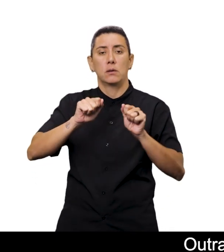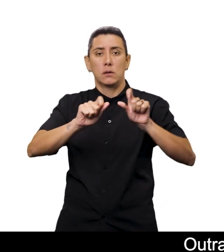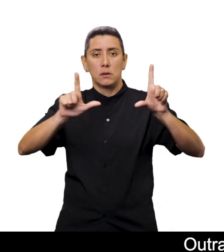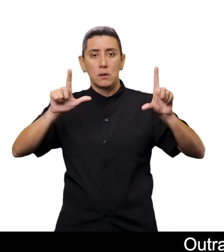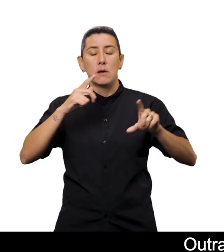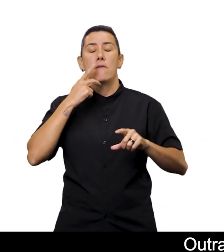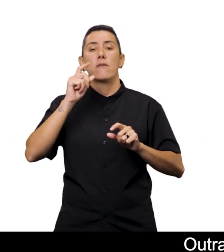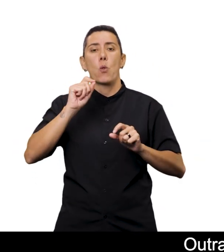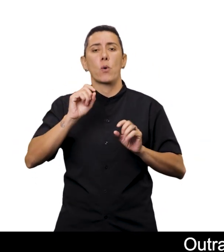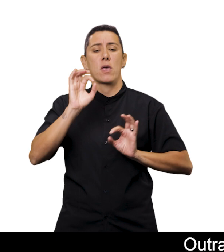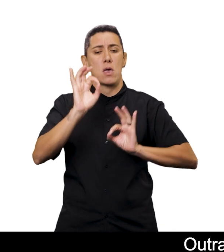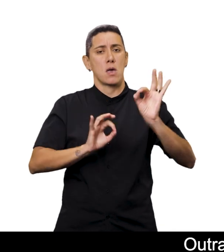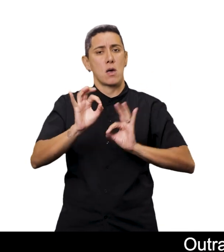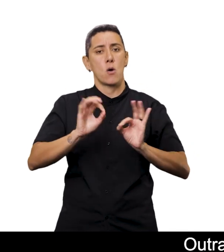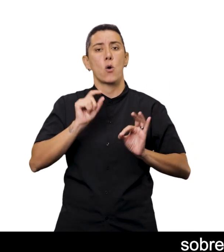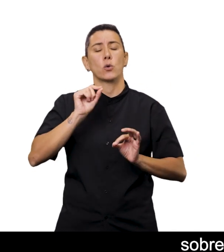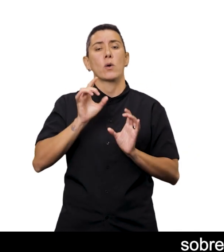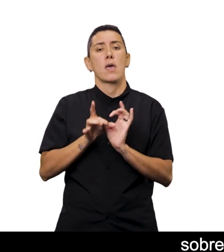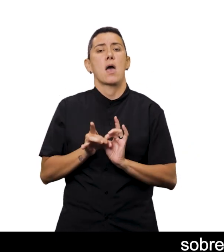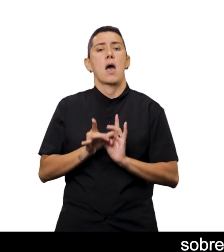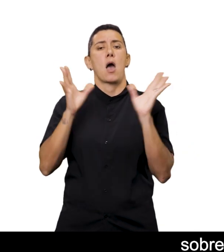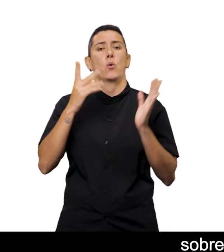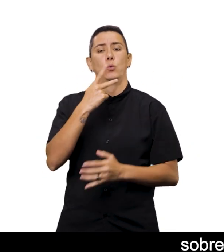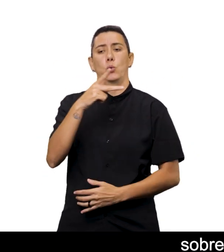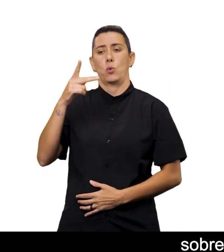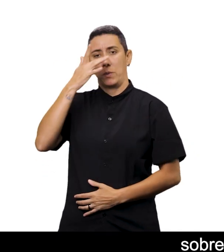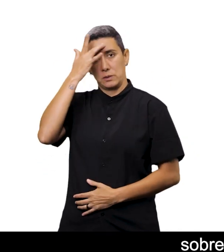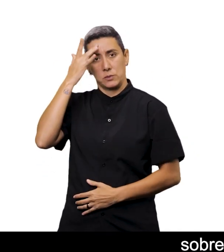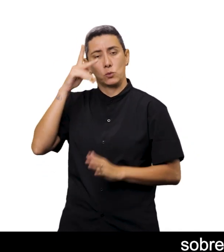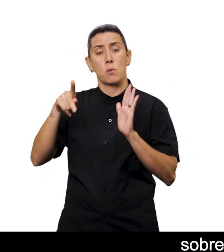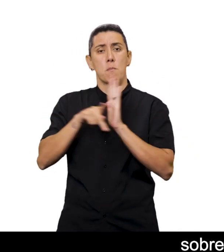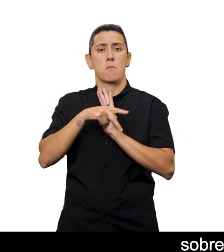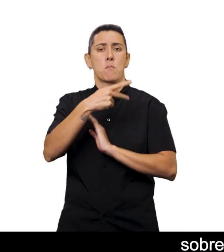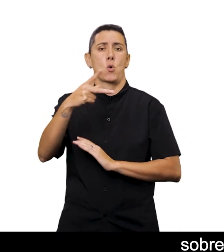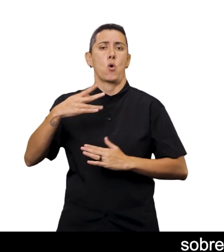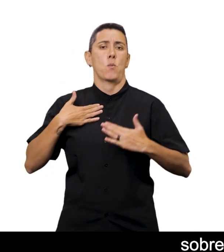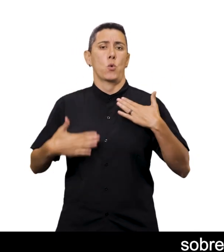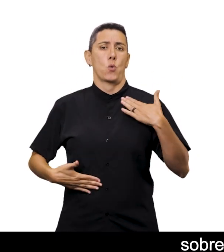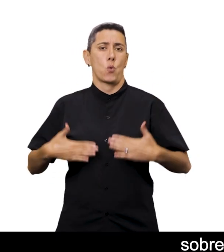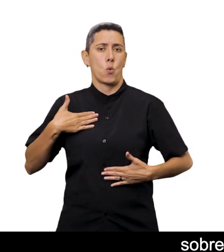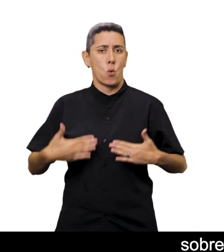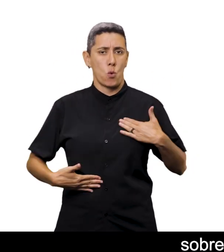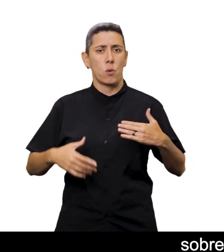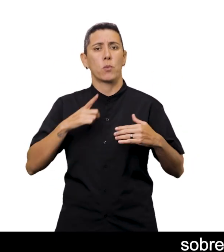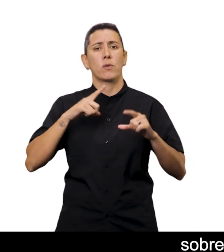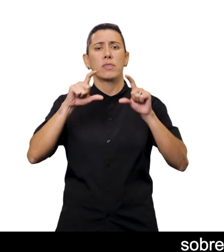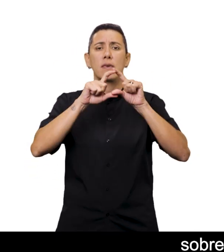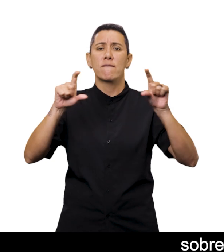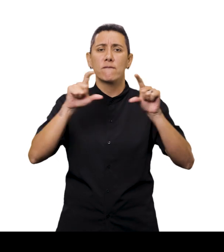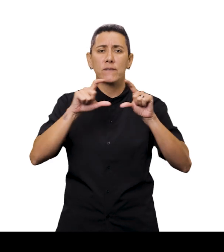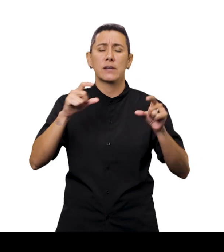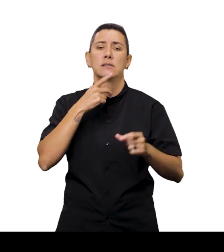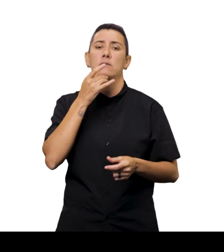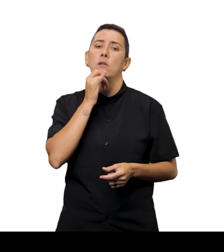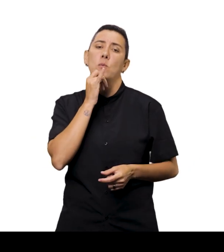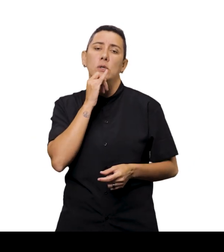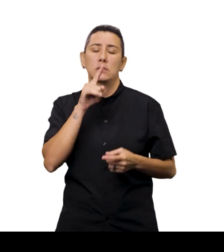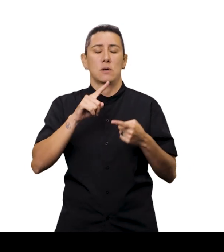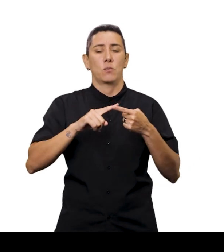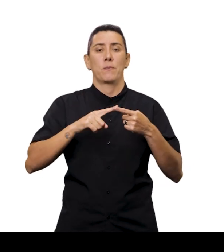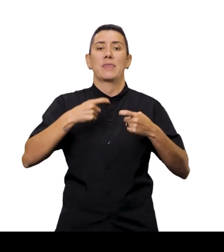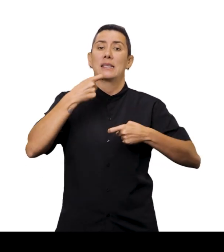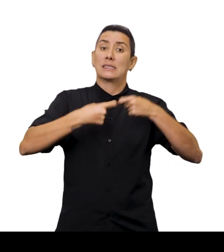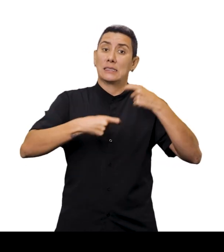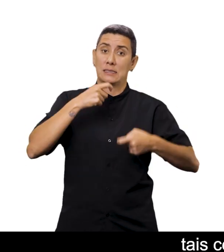núcleo apresentam palavras de ordem sobre a autonomia das pessoas em relação a seus corpos, com frases